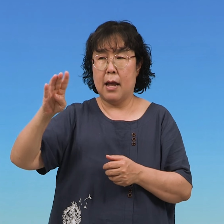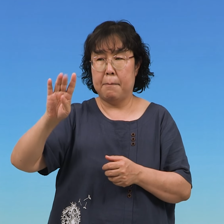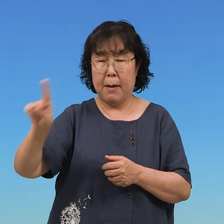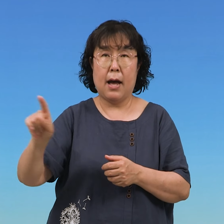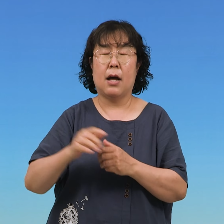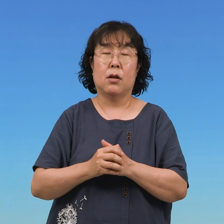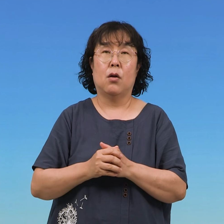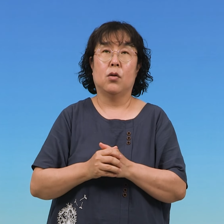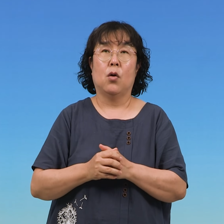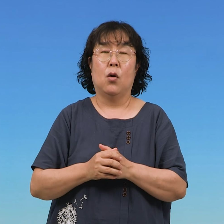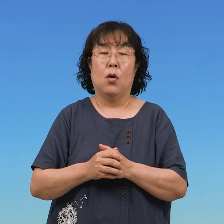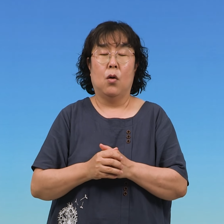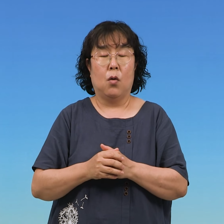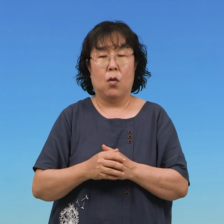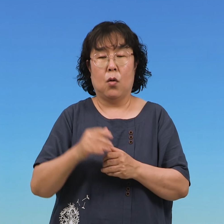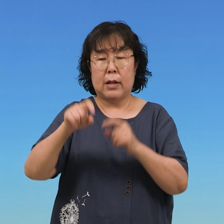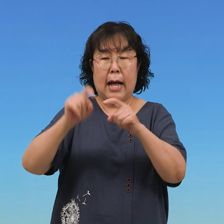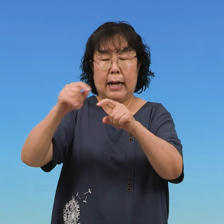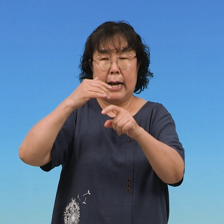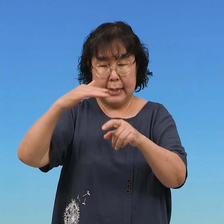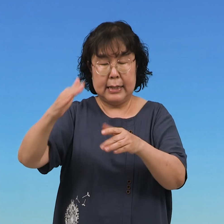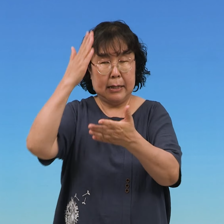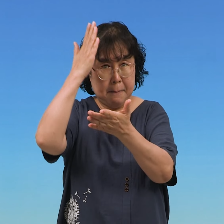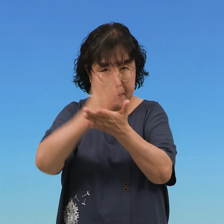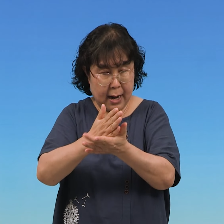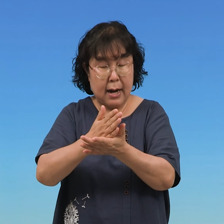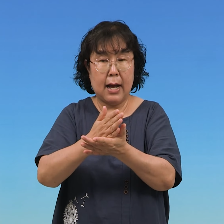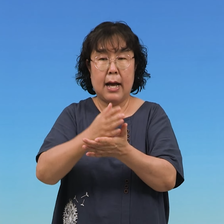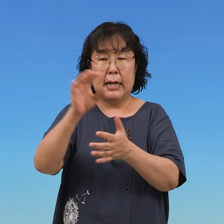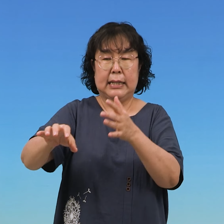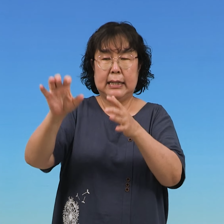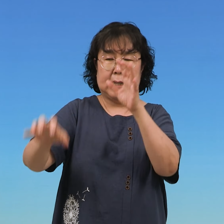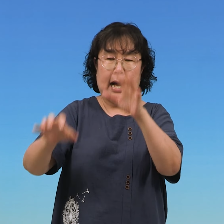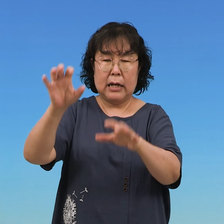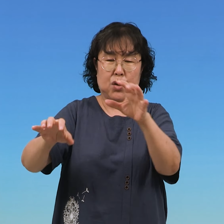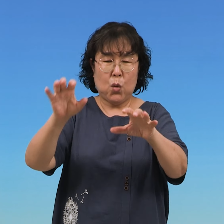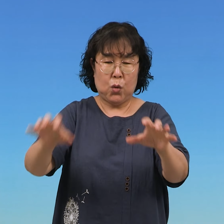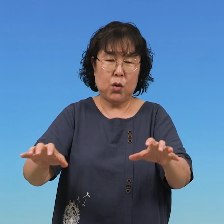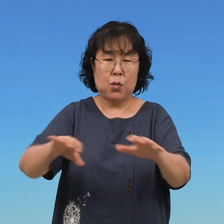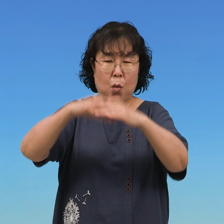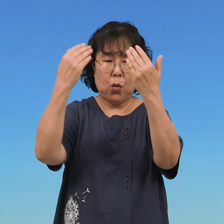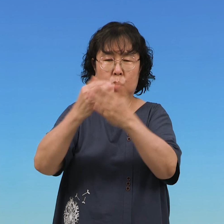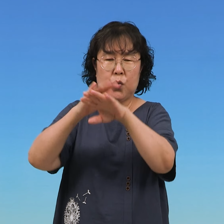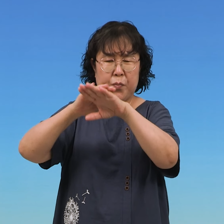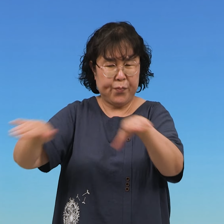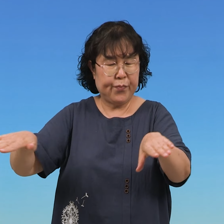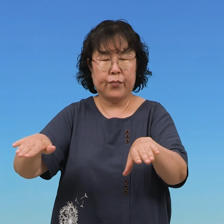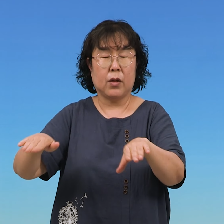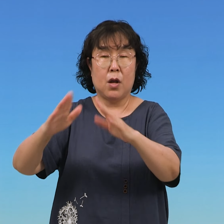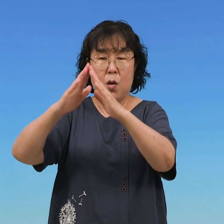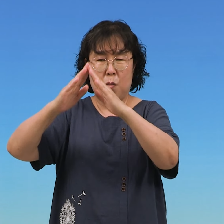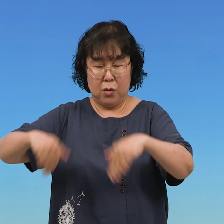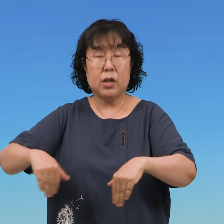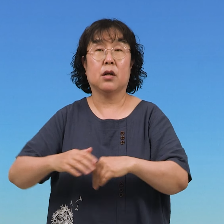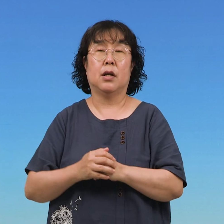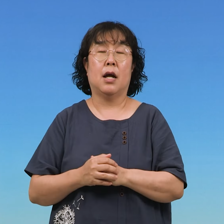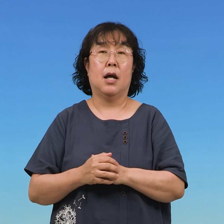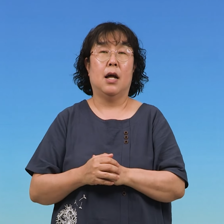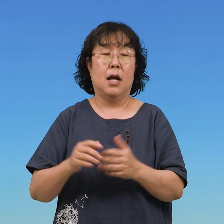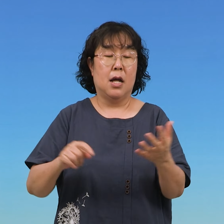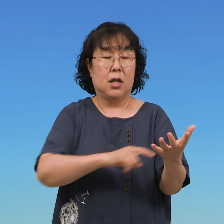말라. 길갈은 반드시 사로잡히겠고 베델은 비참하게 될 것임이라 하셨나니. 6절, 너희는